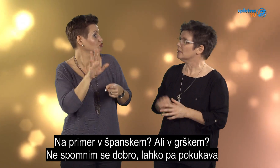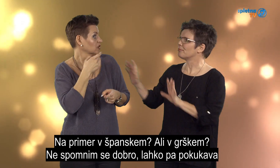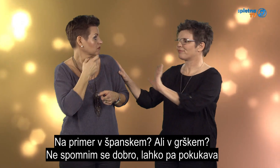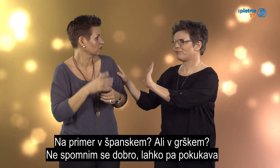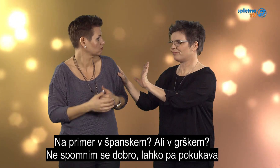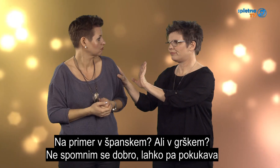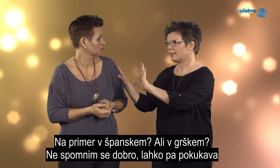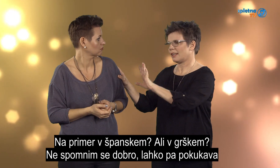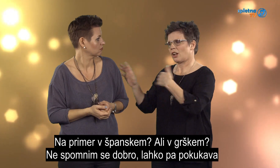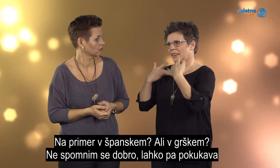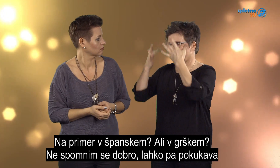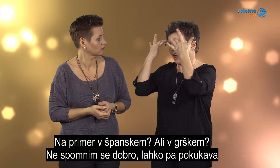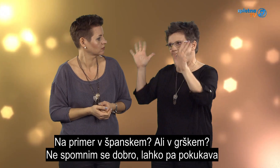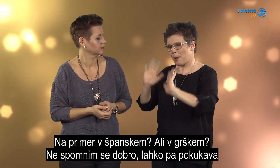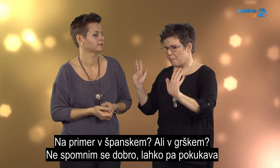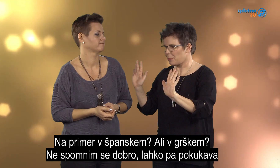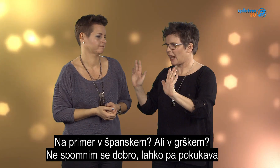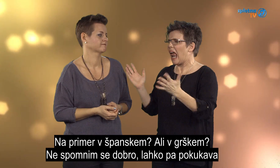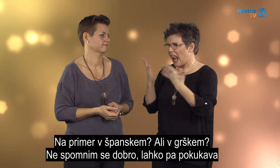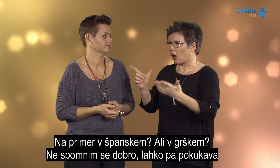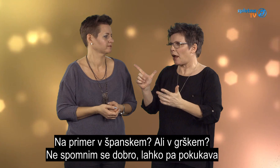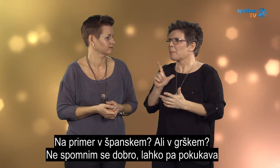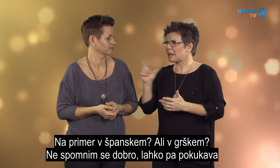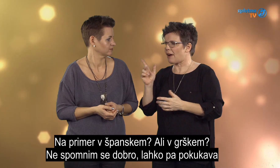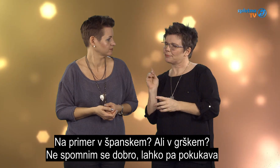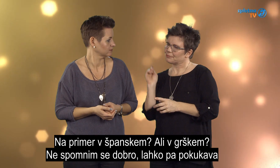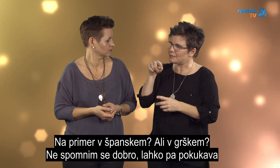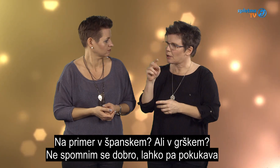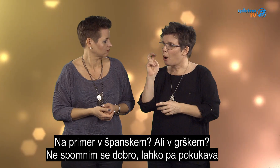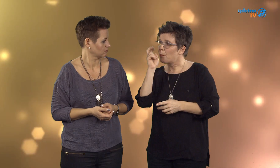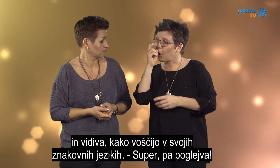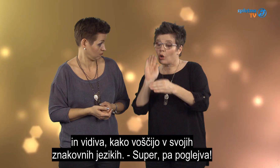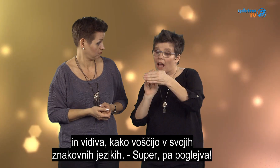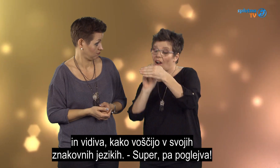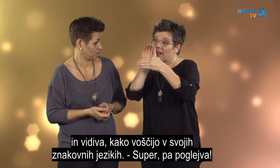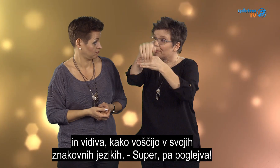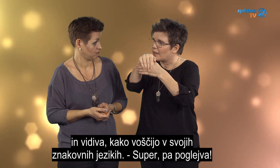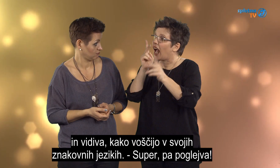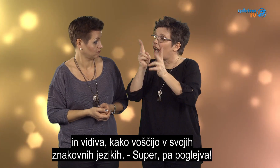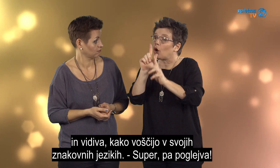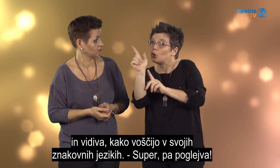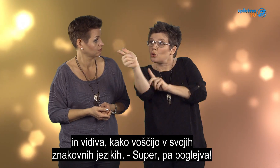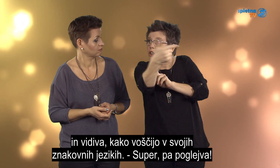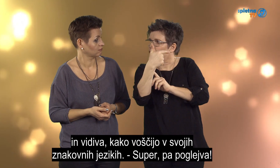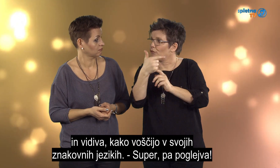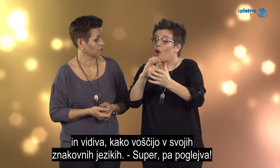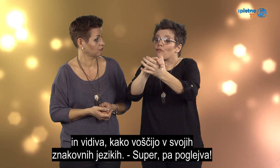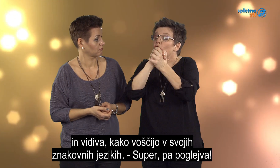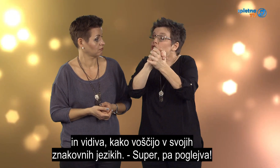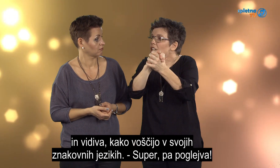grškem? Ne spomnim se dobro, lahko pa pokukava in vidiva, kako voščijo v svojih